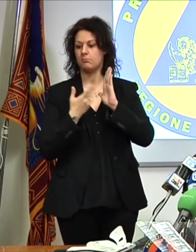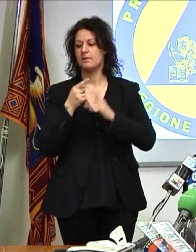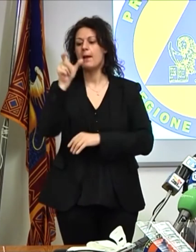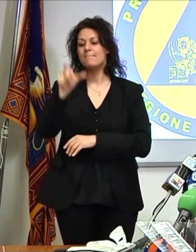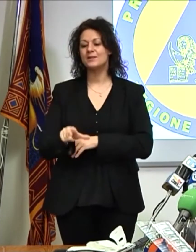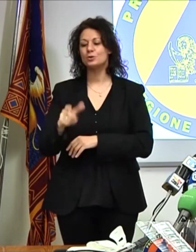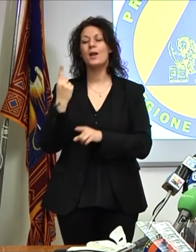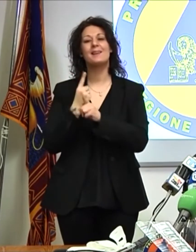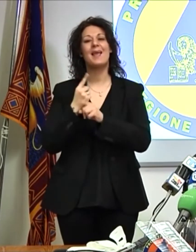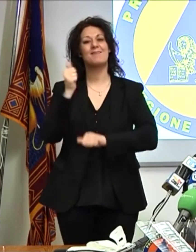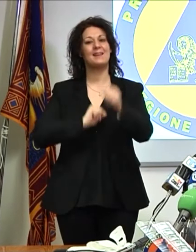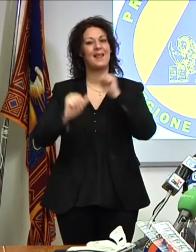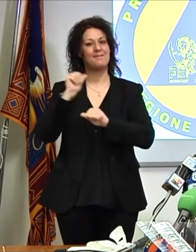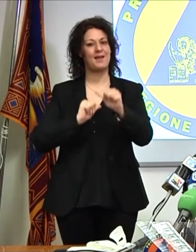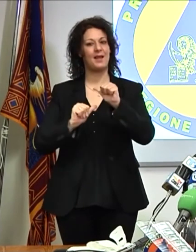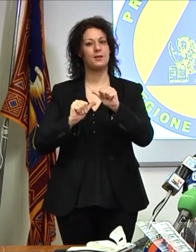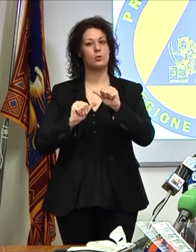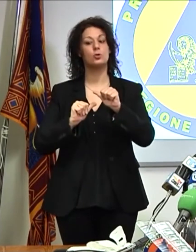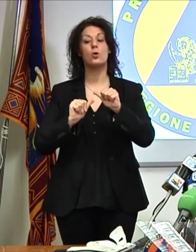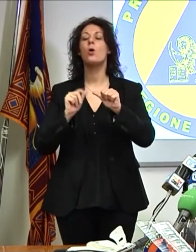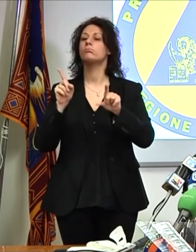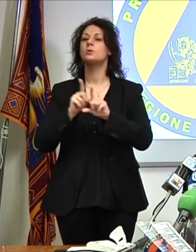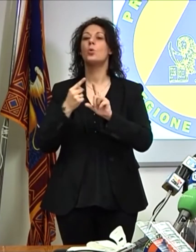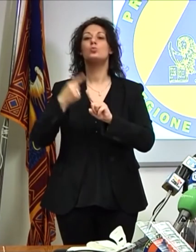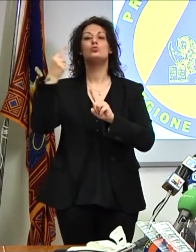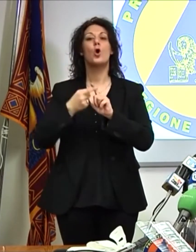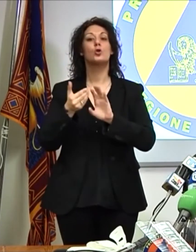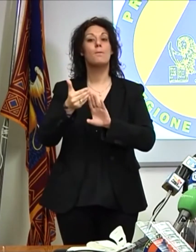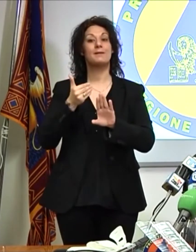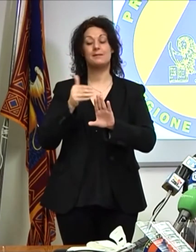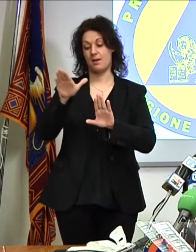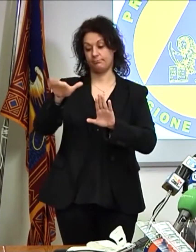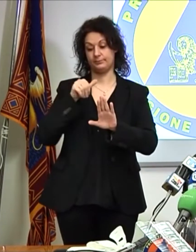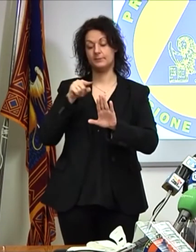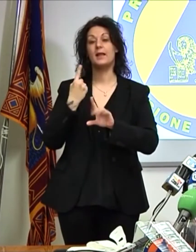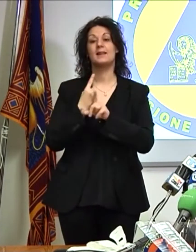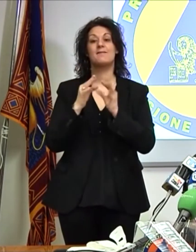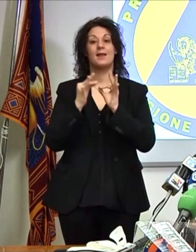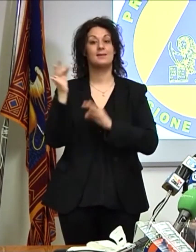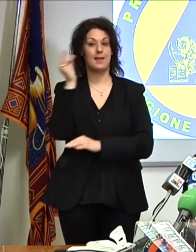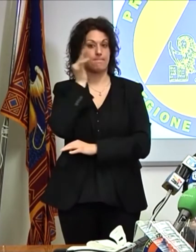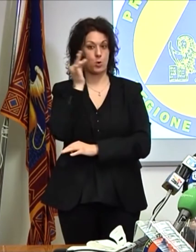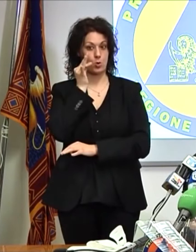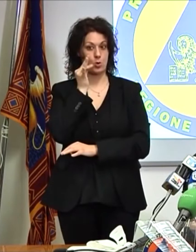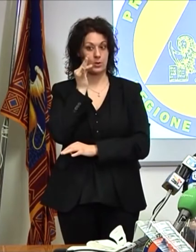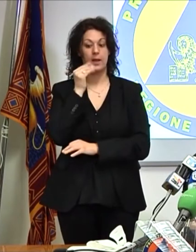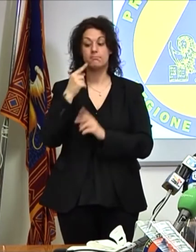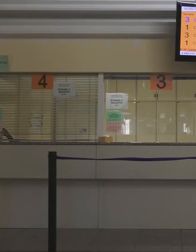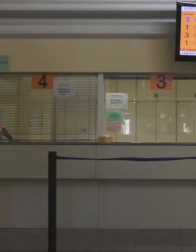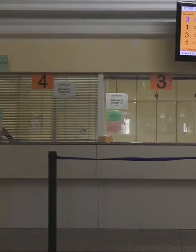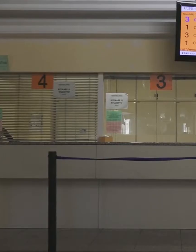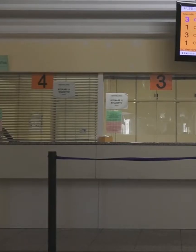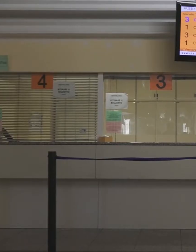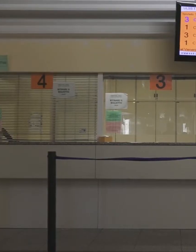sarà chiamata un giorno prima per fare il tampone, sì, ci sarà l'esito del tampone e poi l'intervento